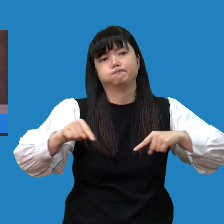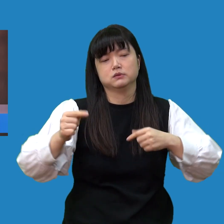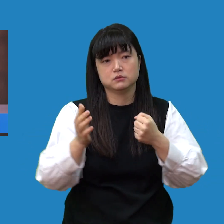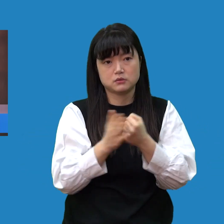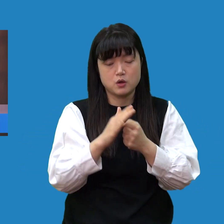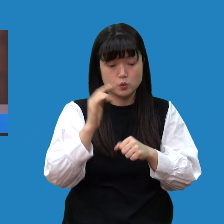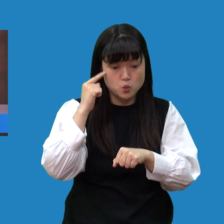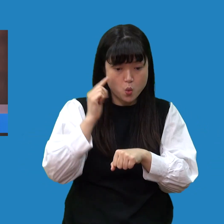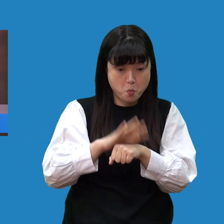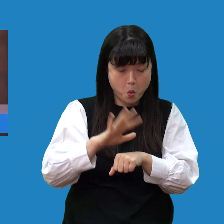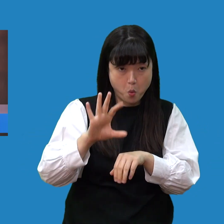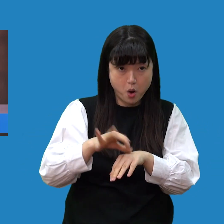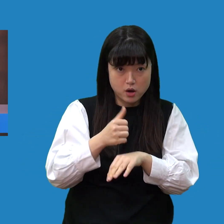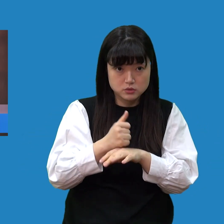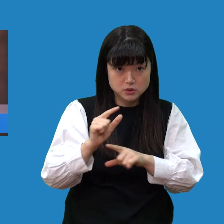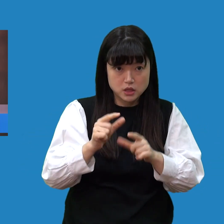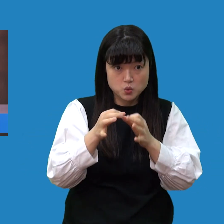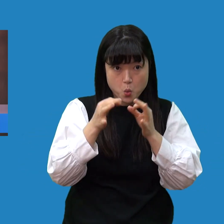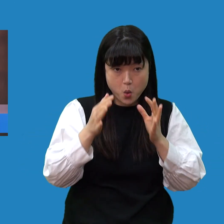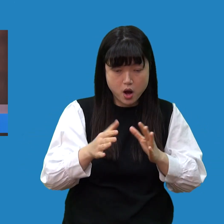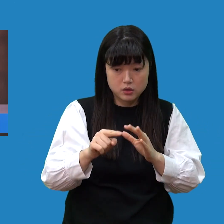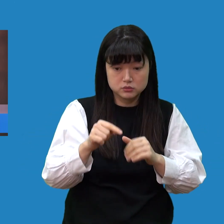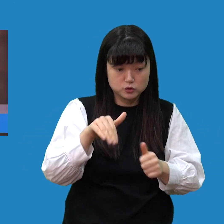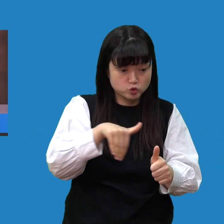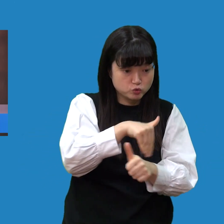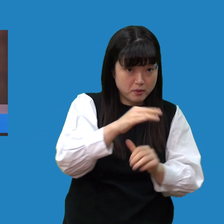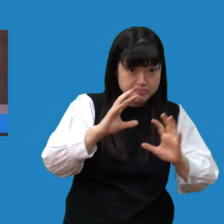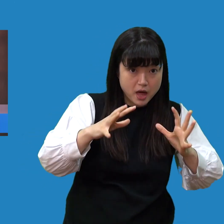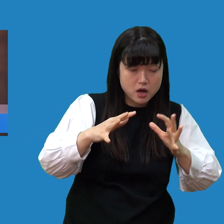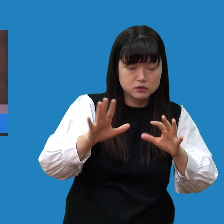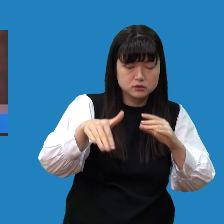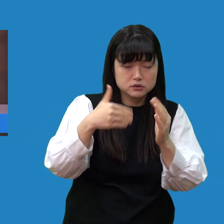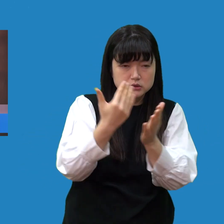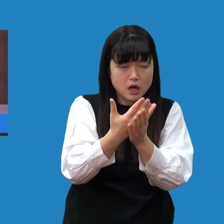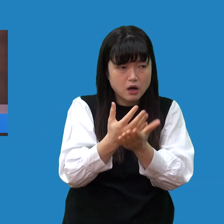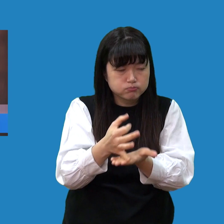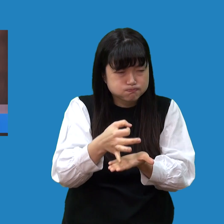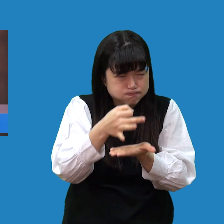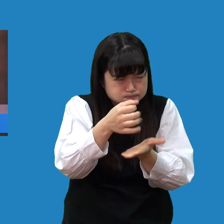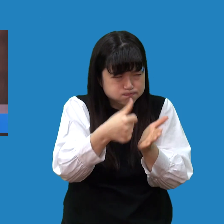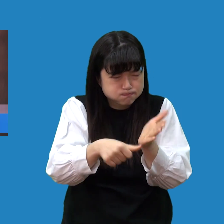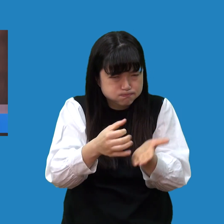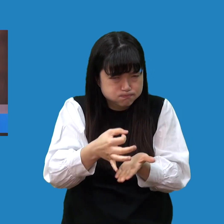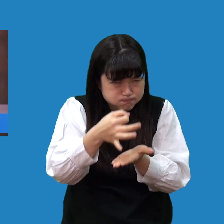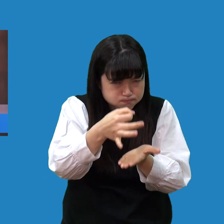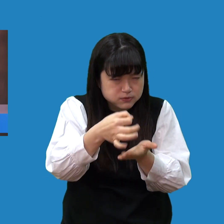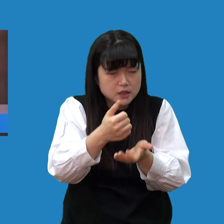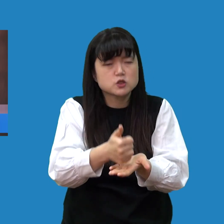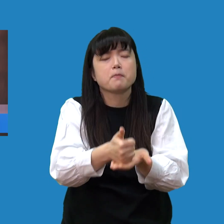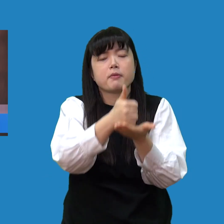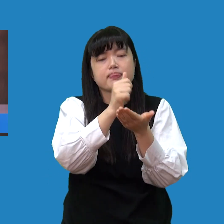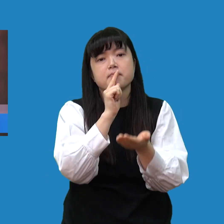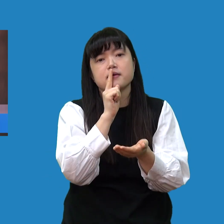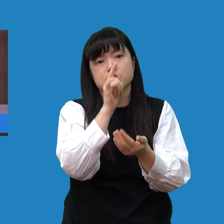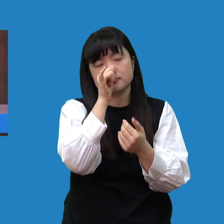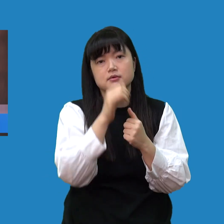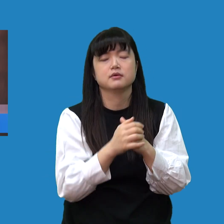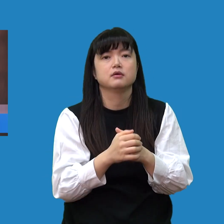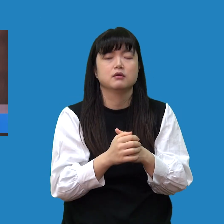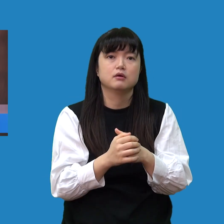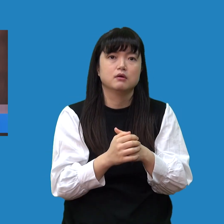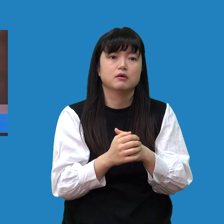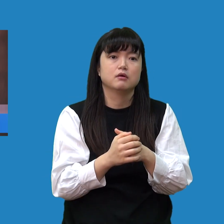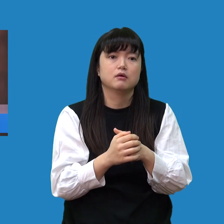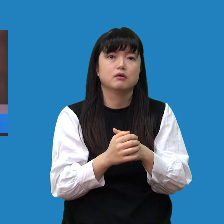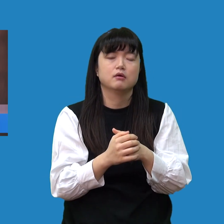다스림으로 솔로몬이 사는 동안에 그 나라들이 조공을 바쳐 섬겼더라.